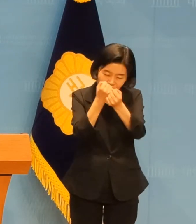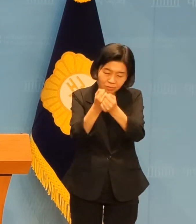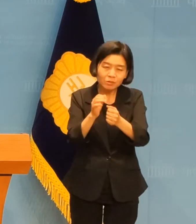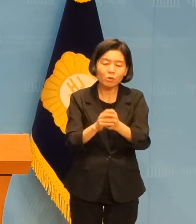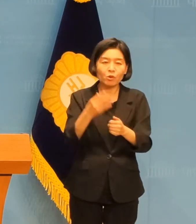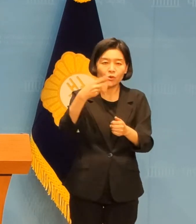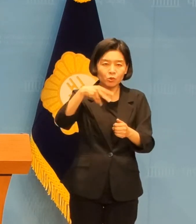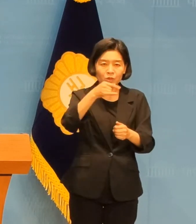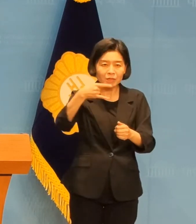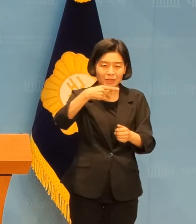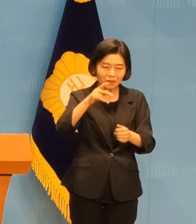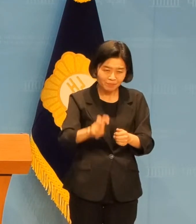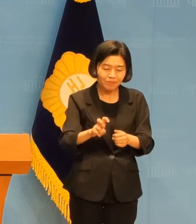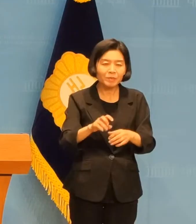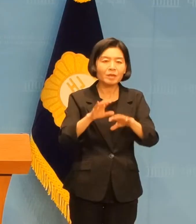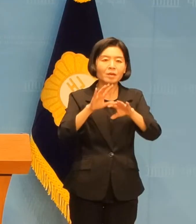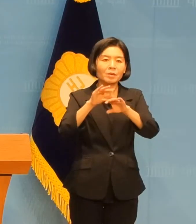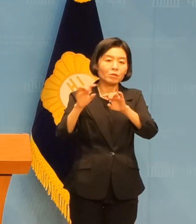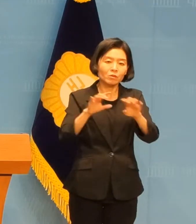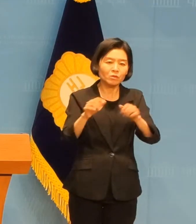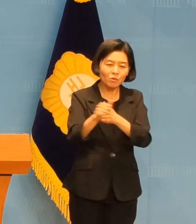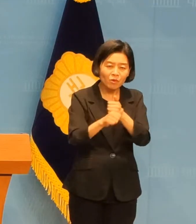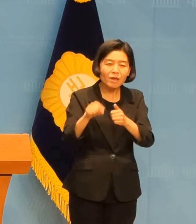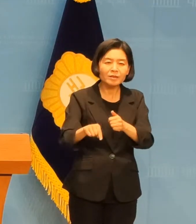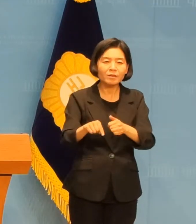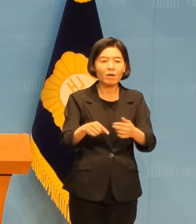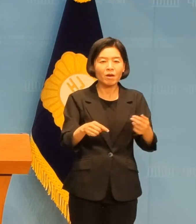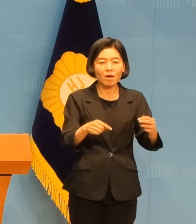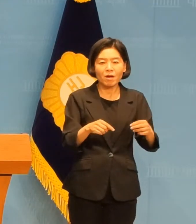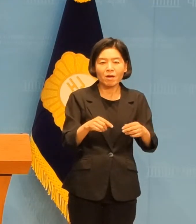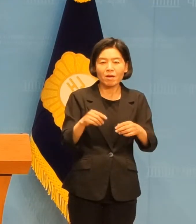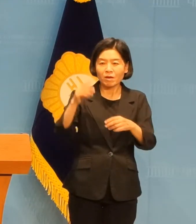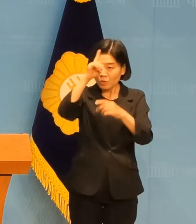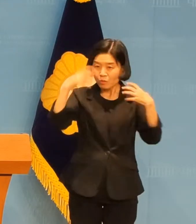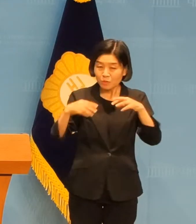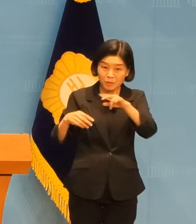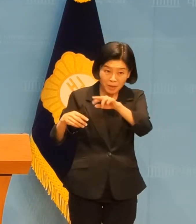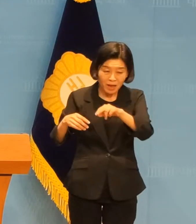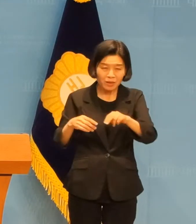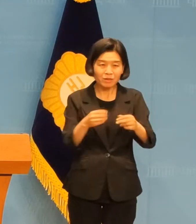유희림의 방심위와 함께 비판 언론 때려잡기에 나섰습니다.